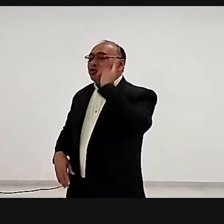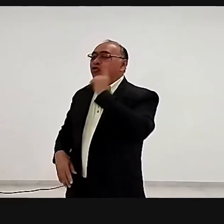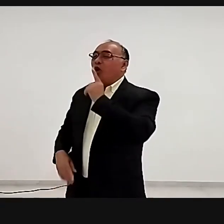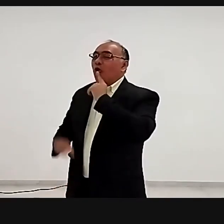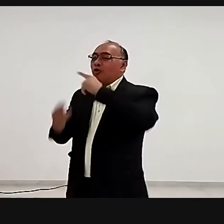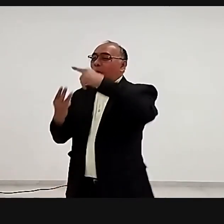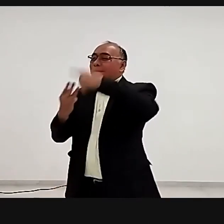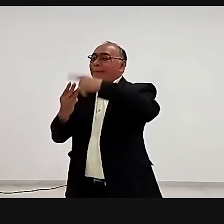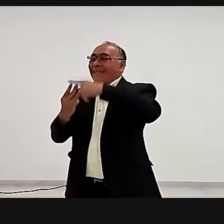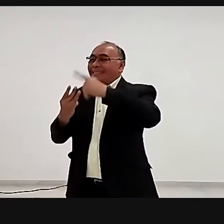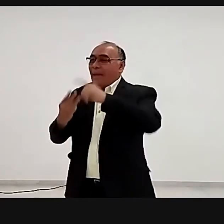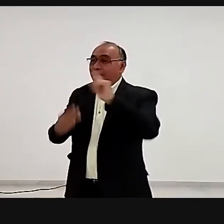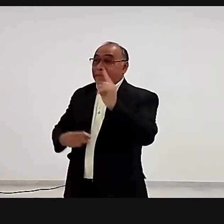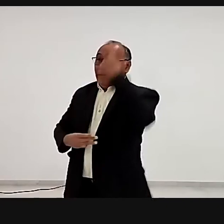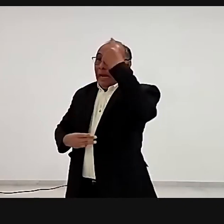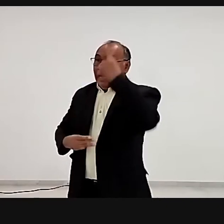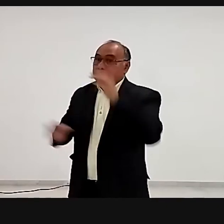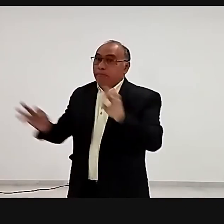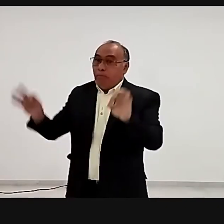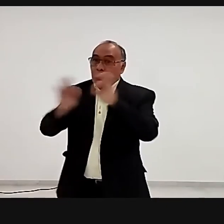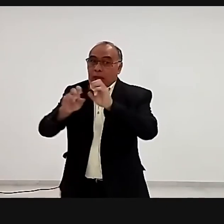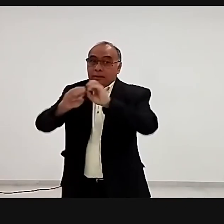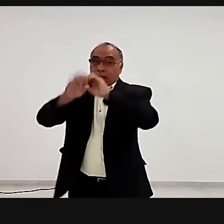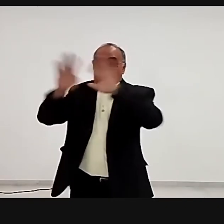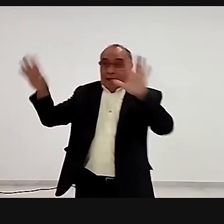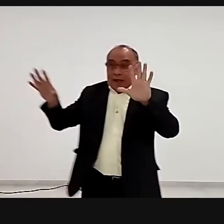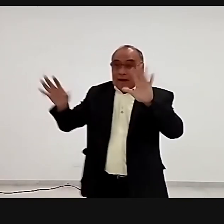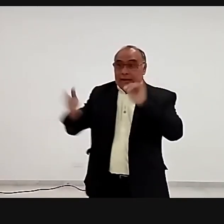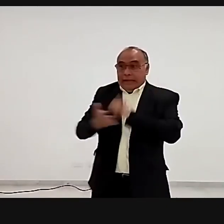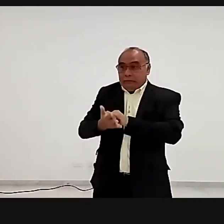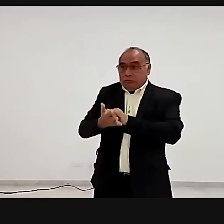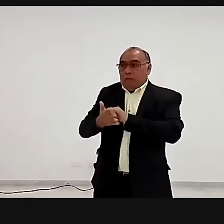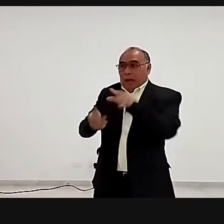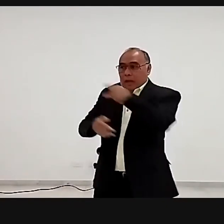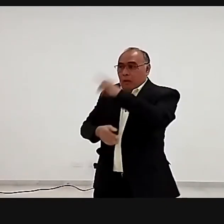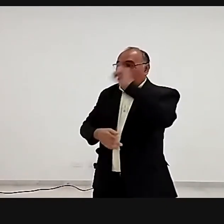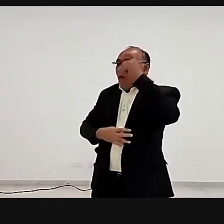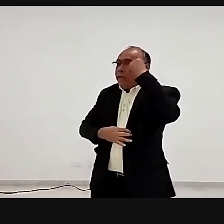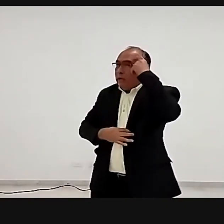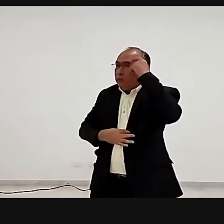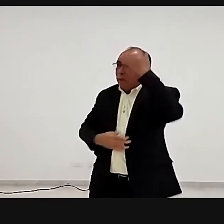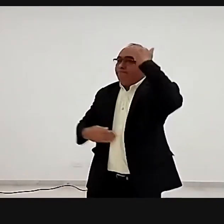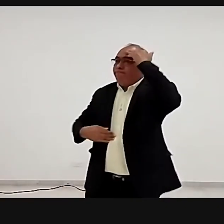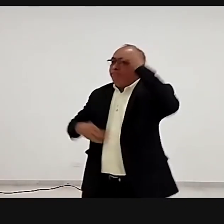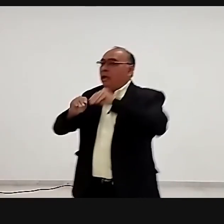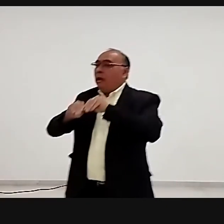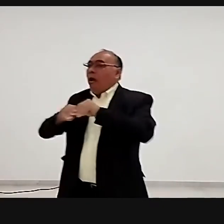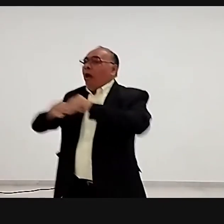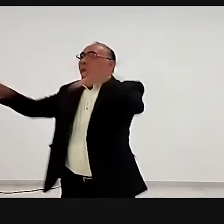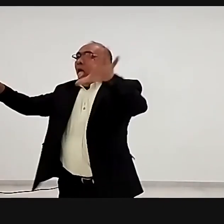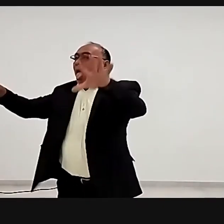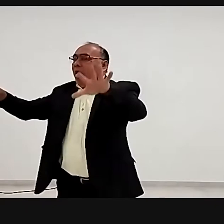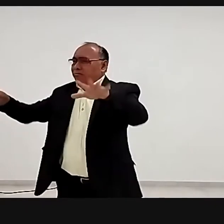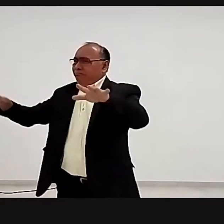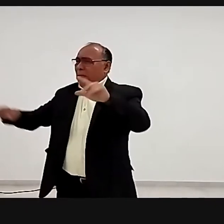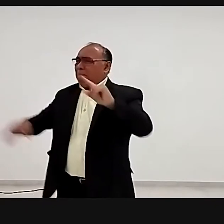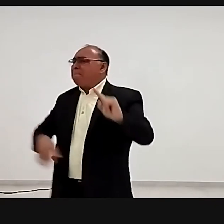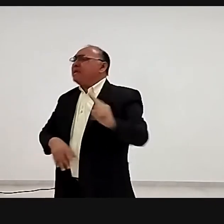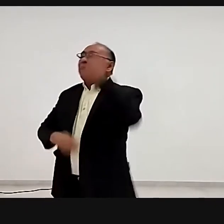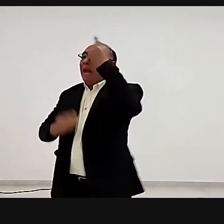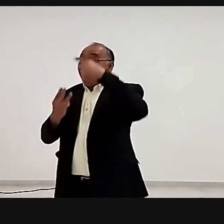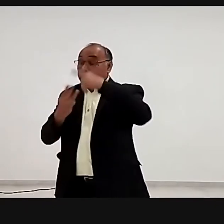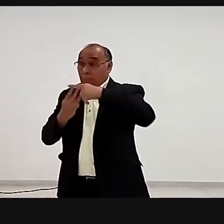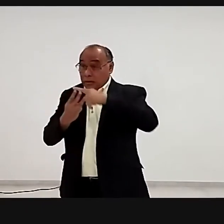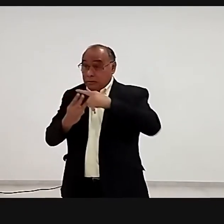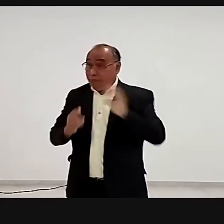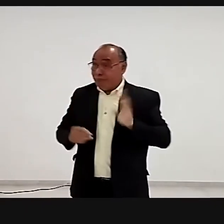en el momento se dijo en algunos espacios era una resolución pionera pero nosotros queremos comentarles también al